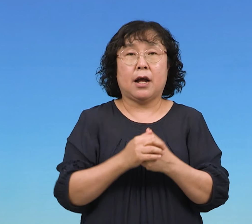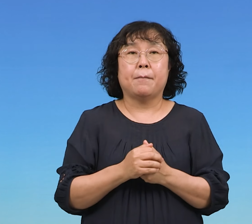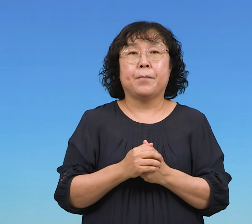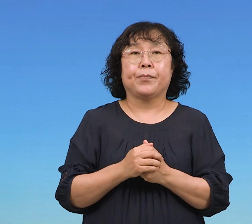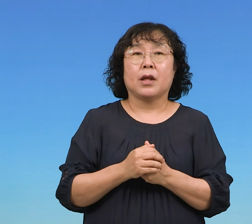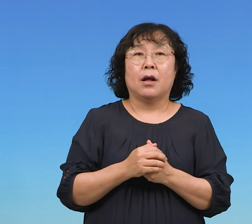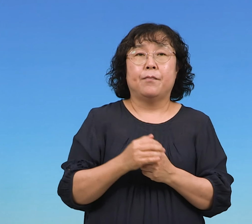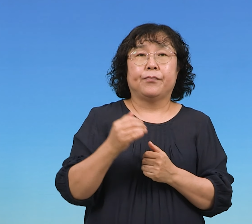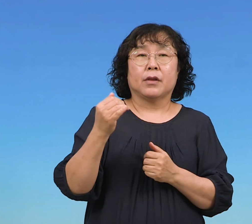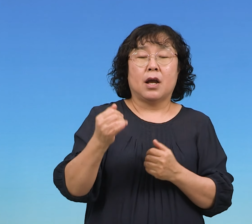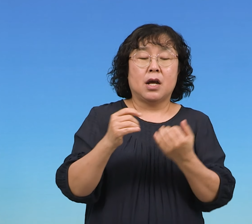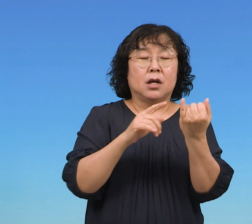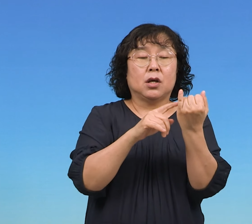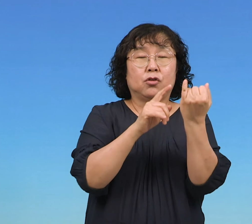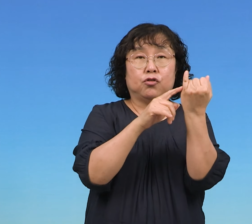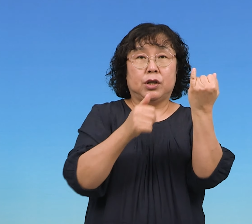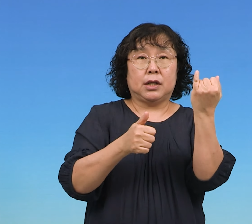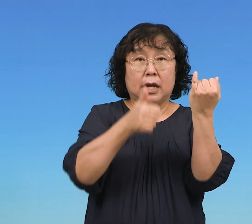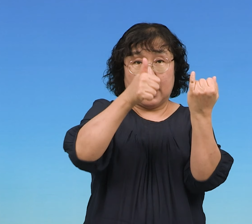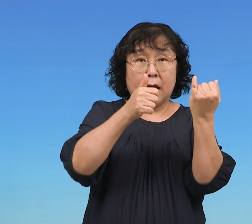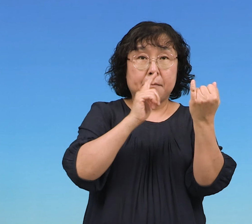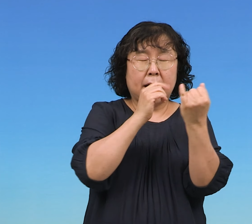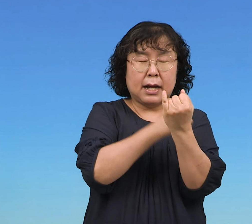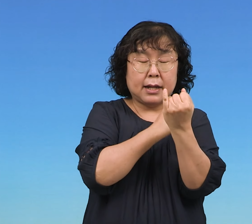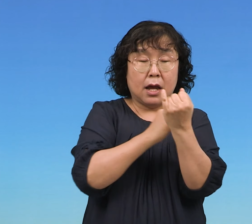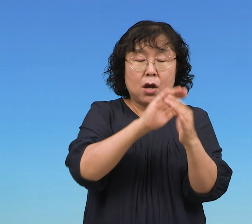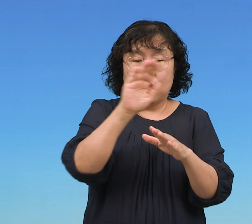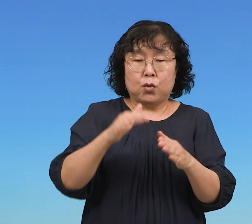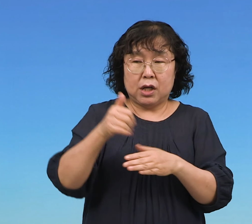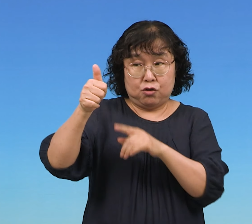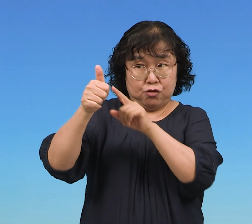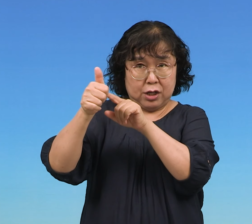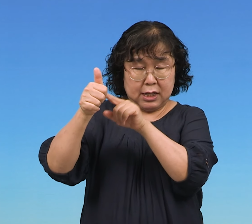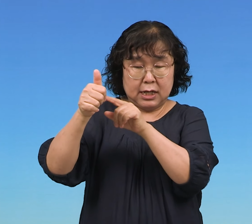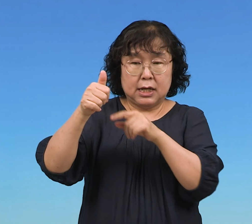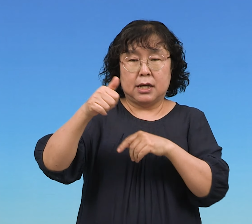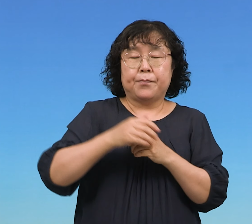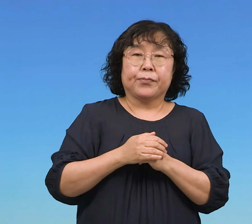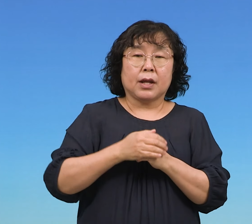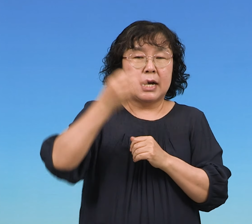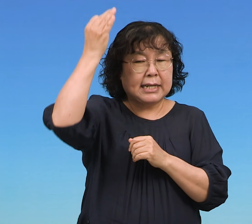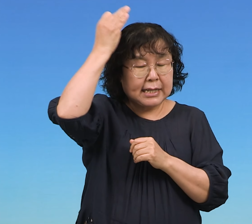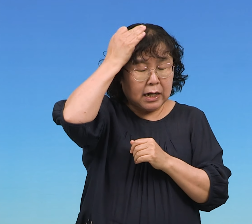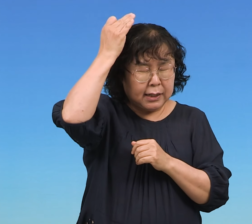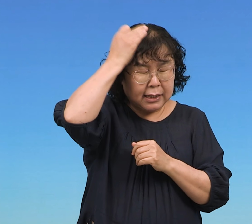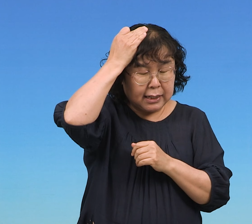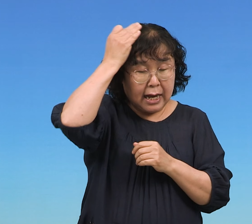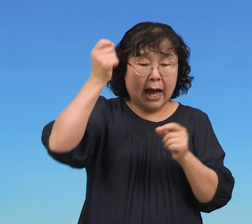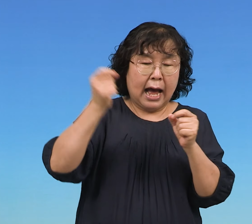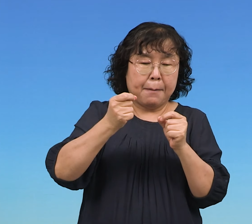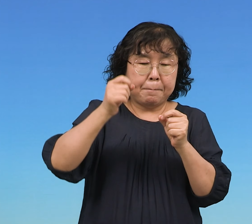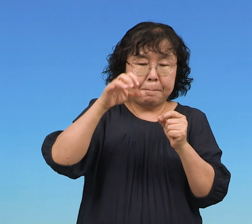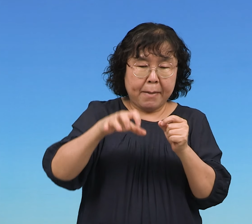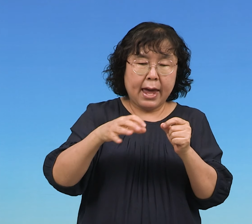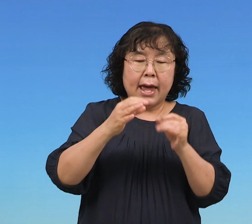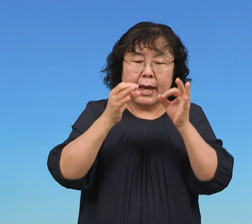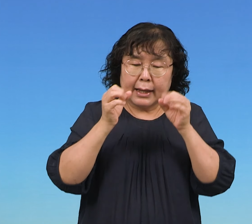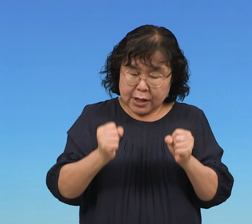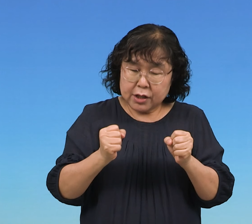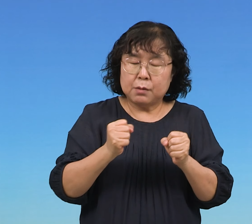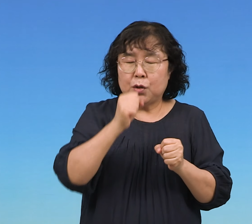보시겠습니까? 그의 여주인에게 이르되 우리 주인이 사마리아에 계신 선지자 앞에